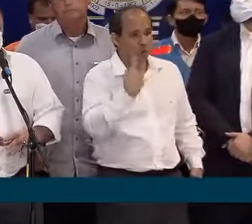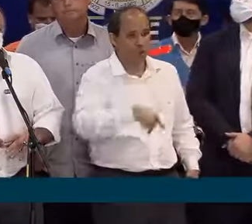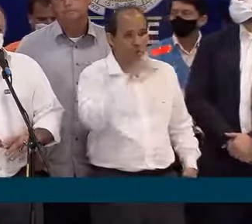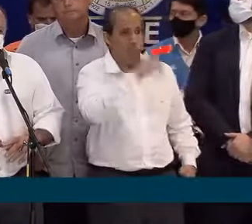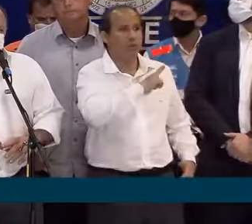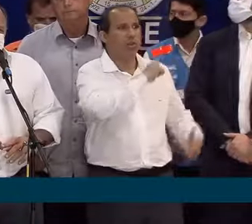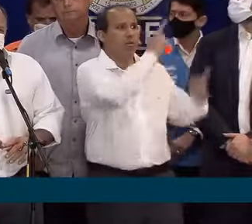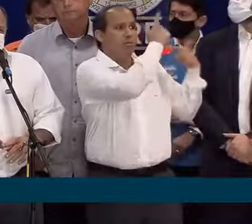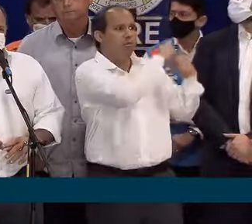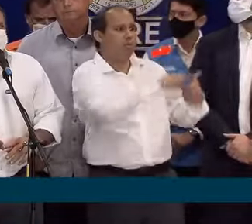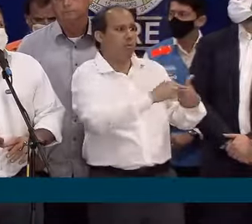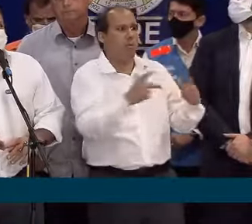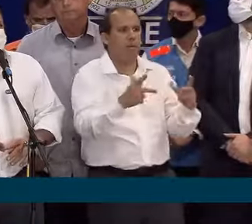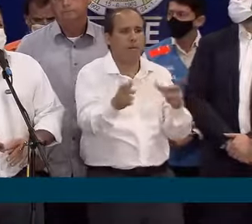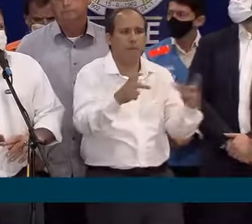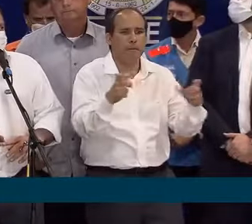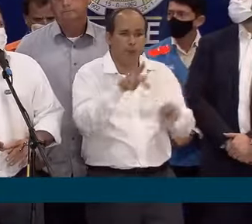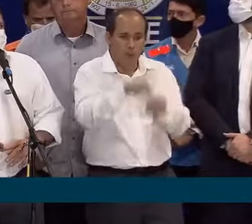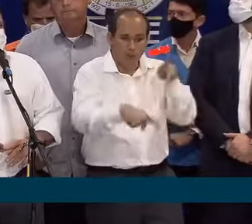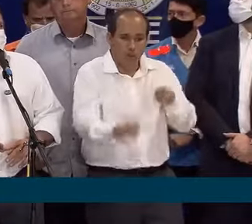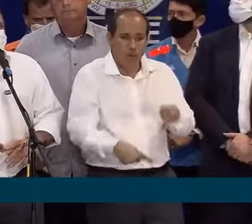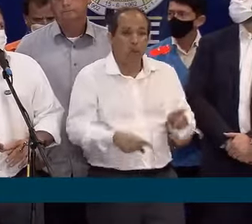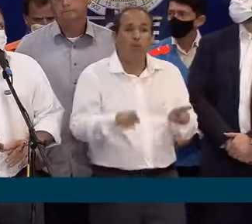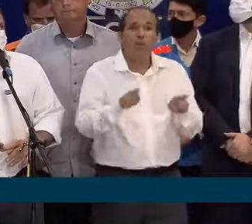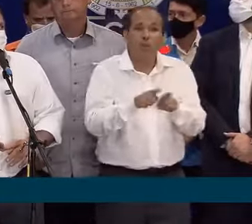em vacinar. O nosso povo